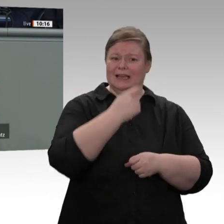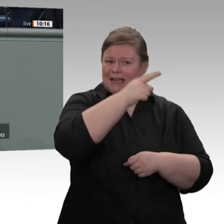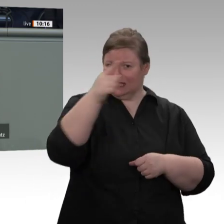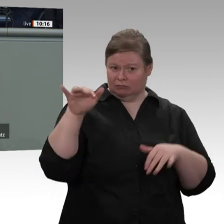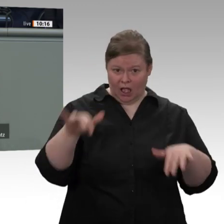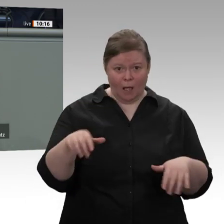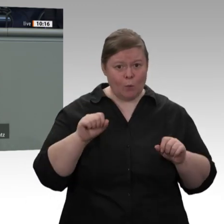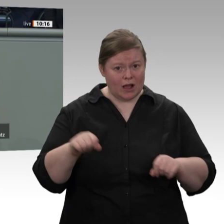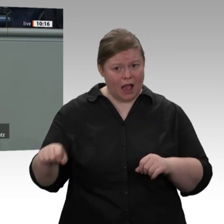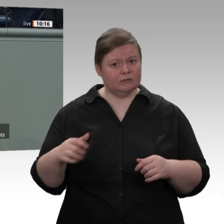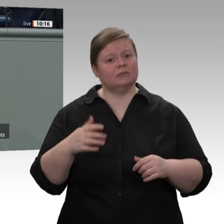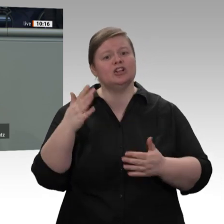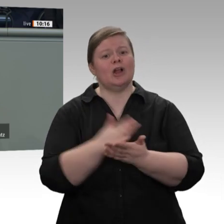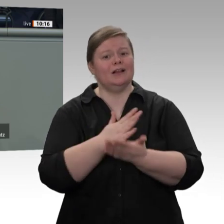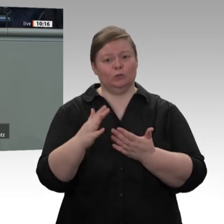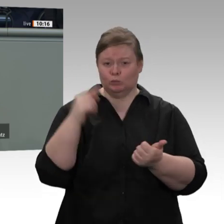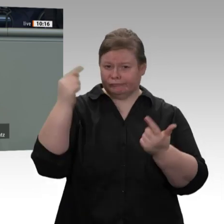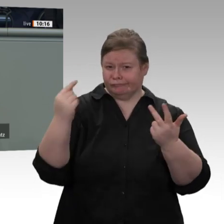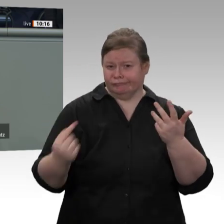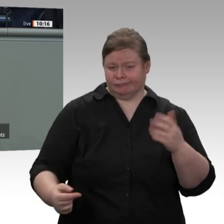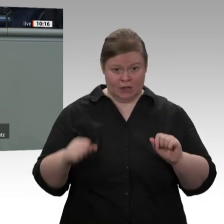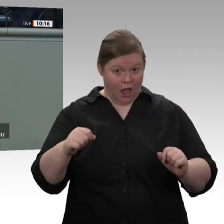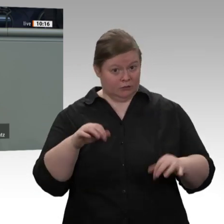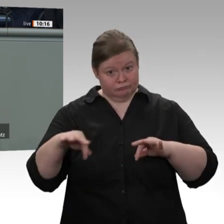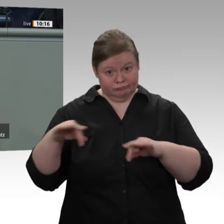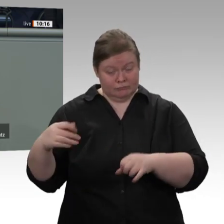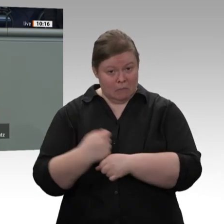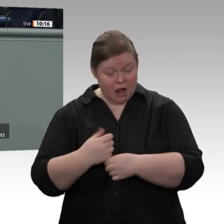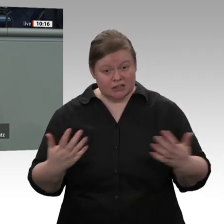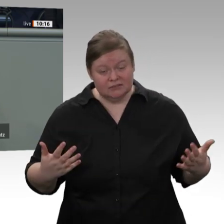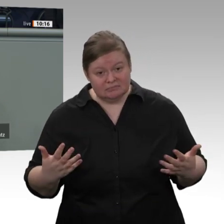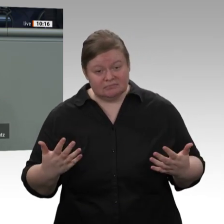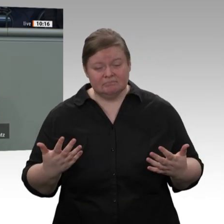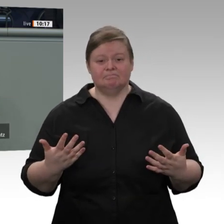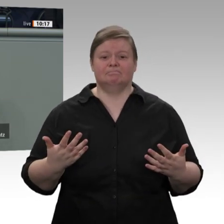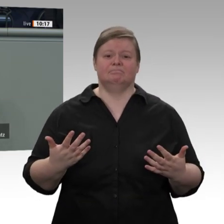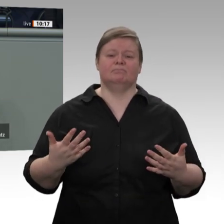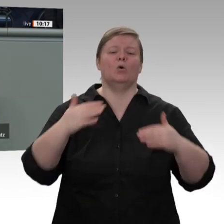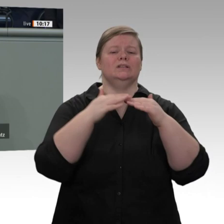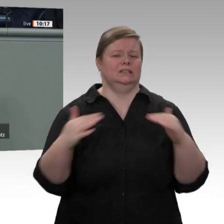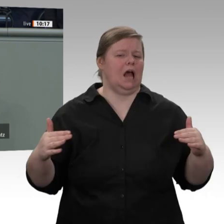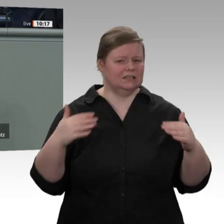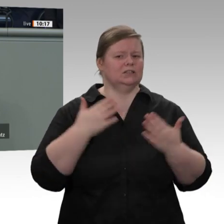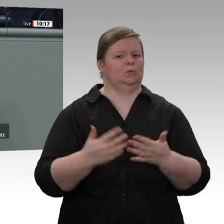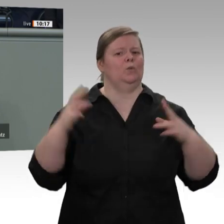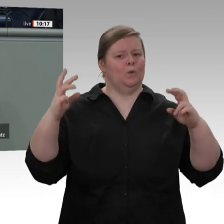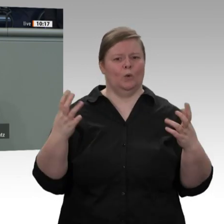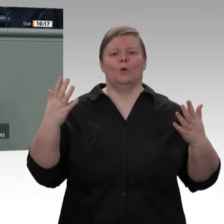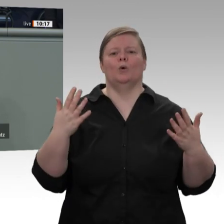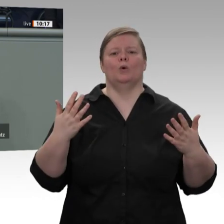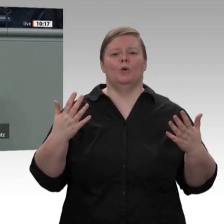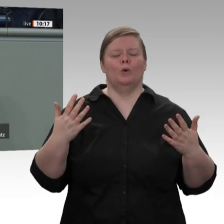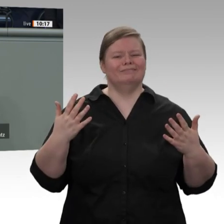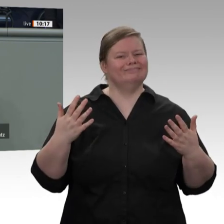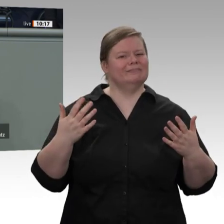Die Regelabfrage beim Verfassungsschutz ist ein ganz wichtiger Baustein, aber ich bin der Meinung, wir müssen uns das ganz genau